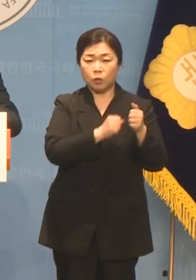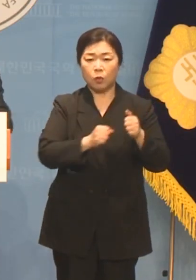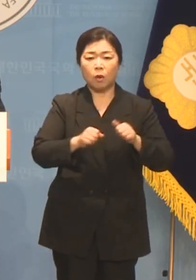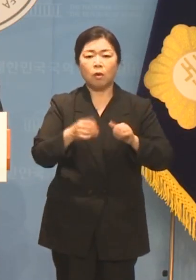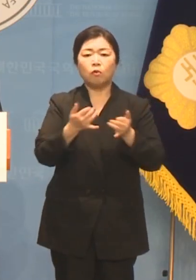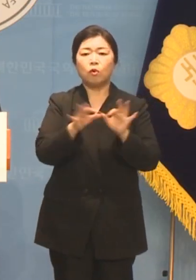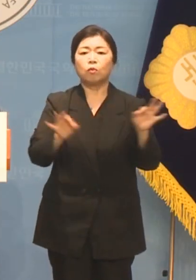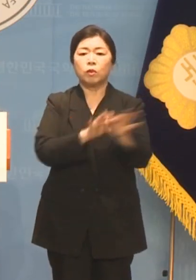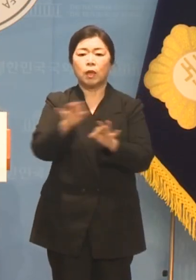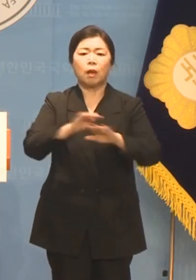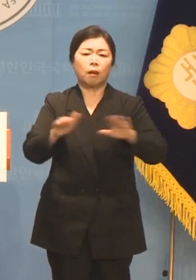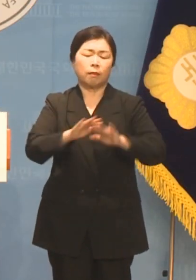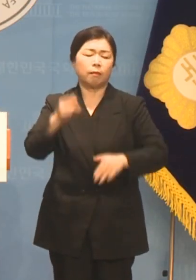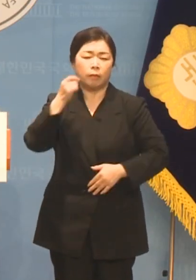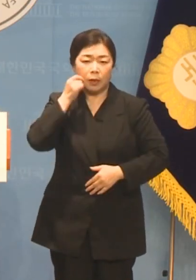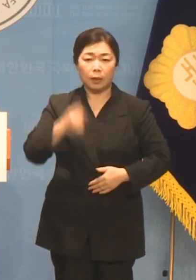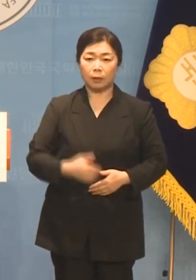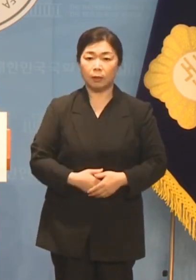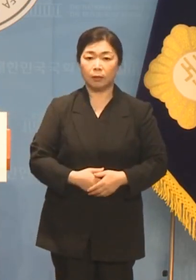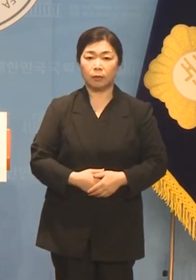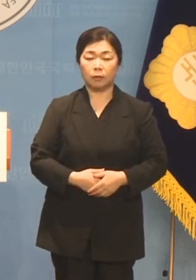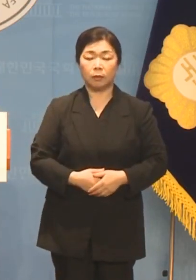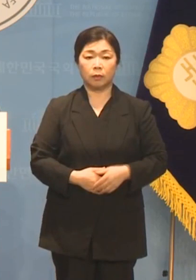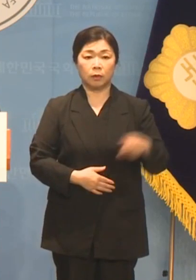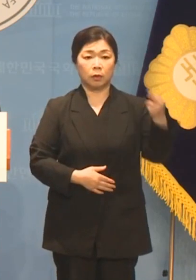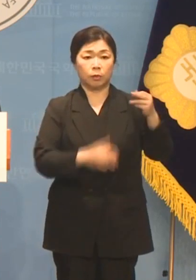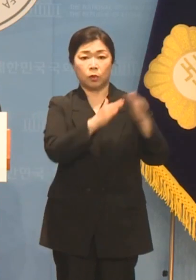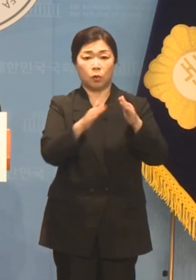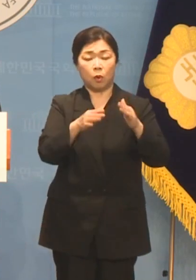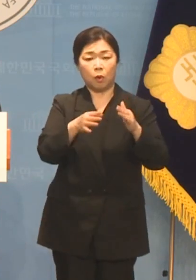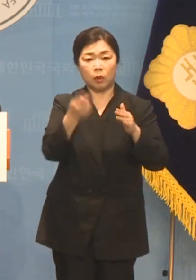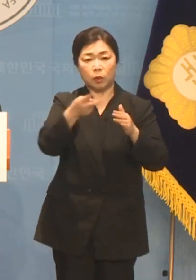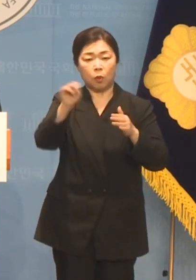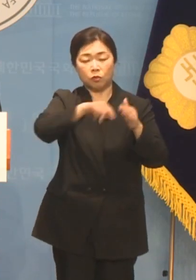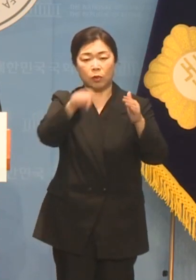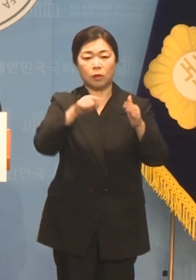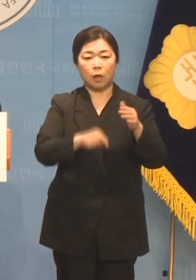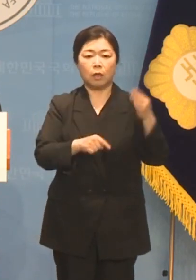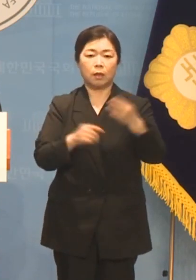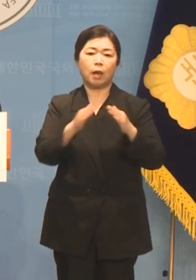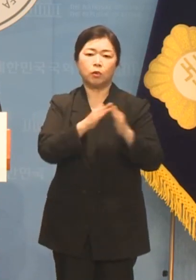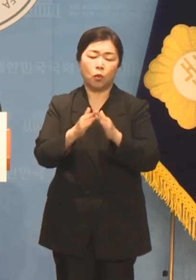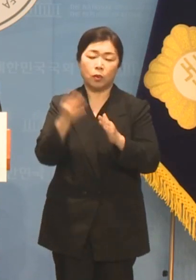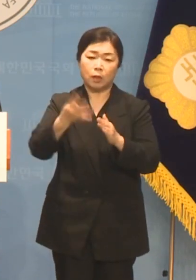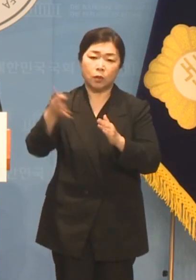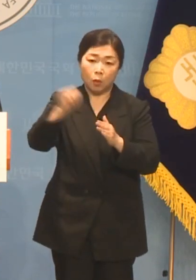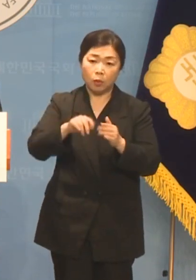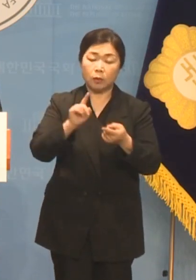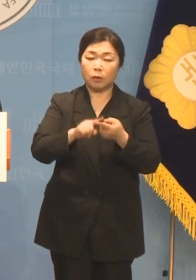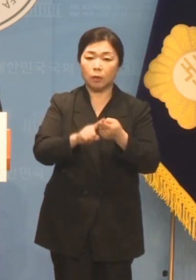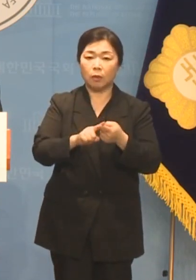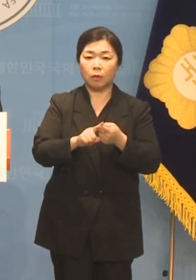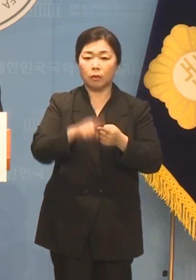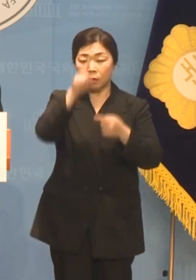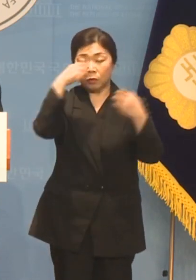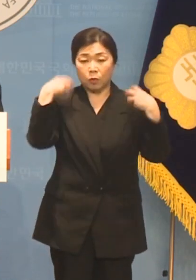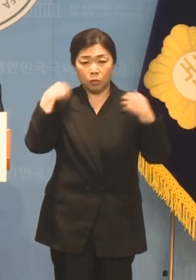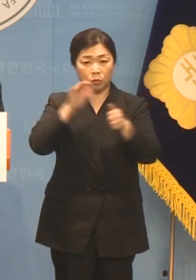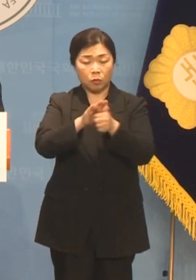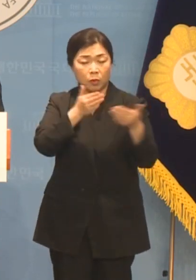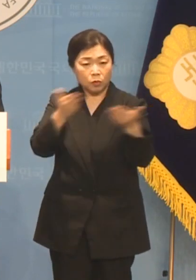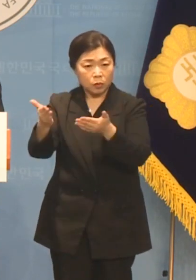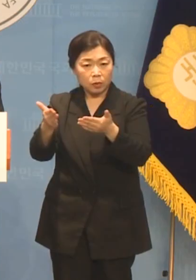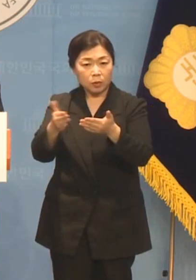없습니다. 12조 2천억 원 중 4조 3천억 원이 정부가 서민들이 겪고 있는 고통에 대해 공감하고